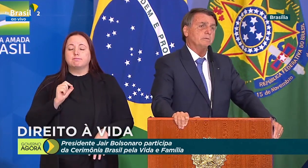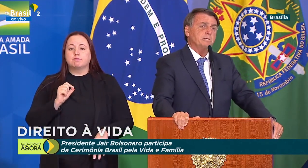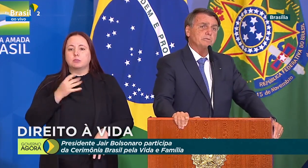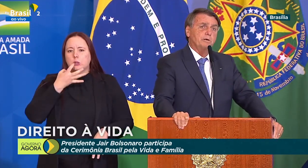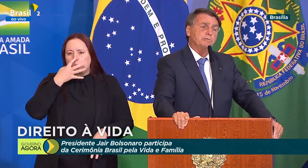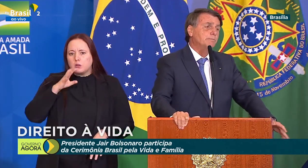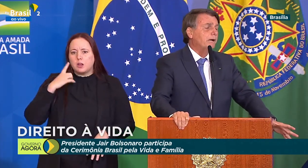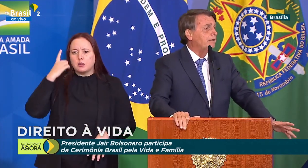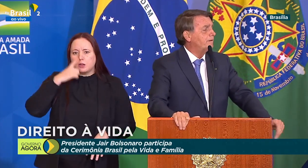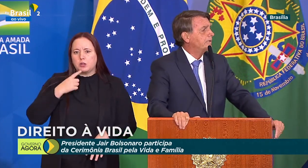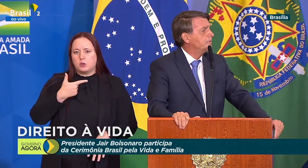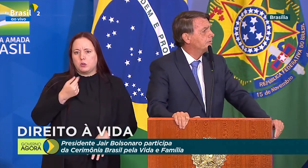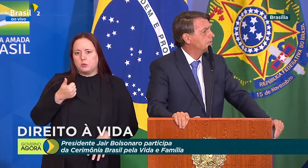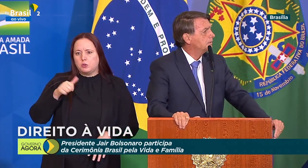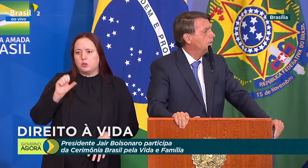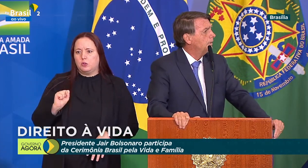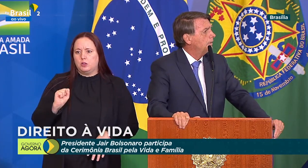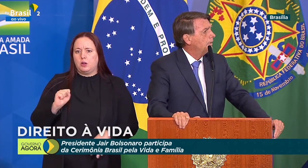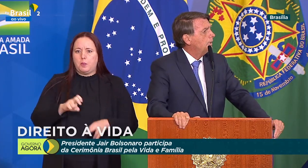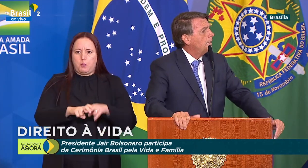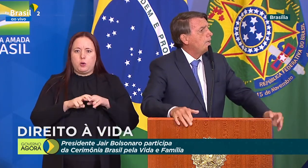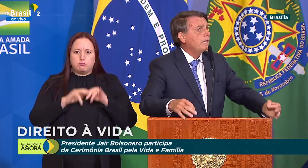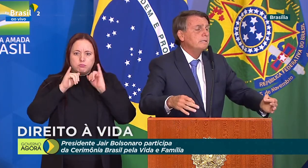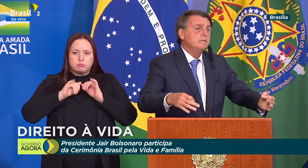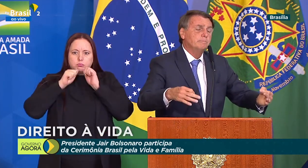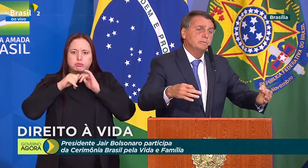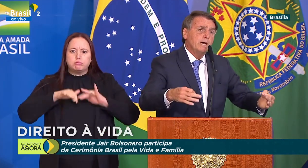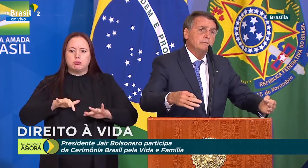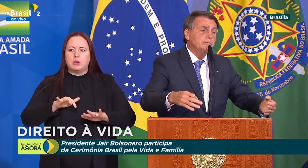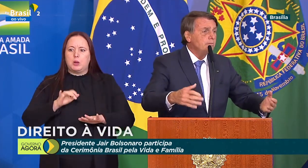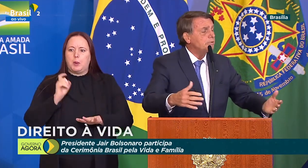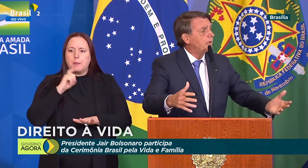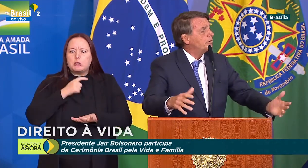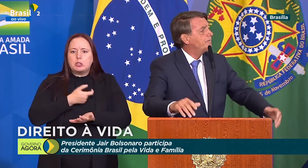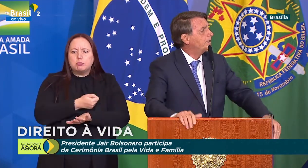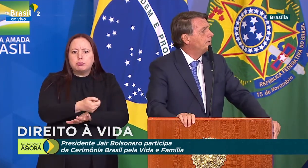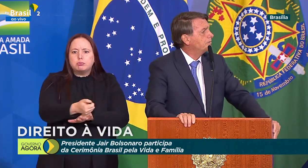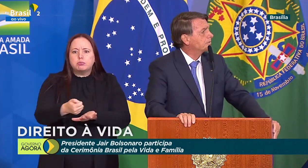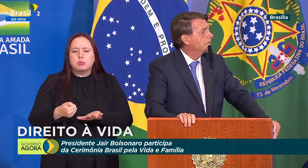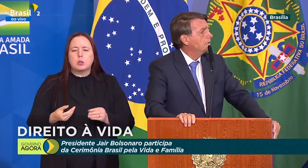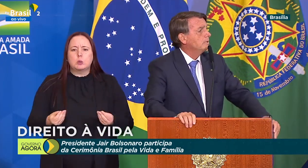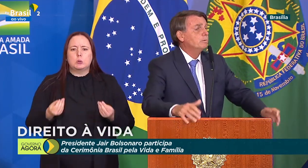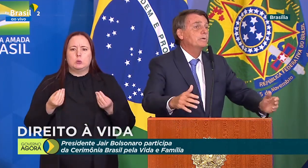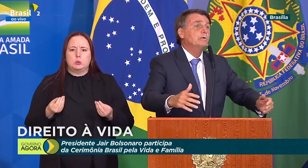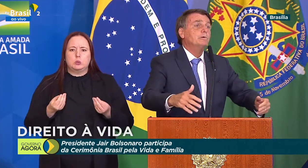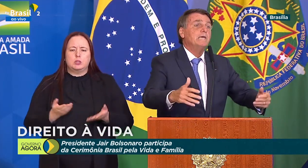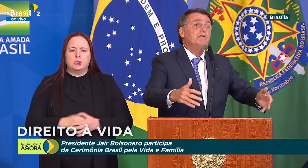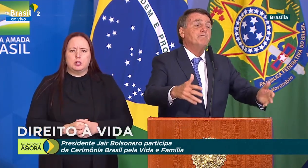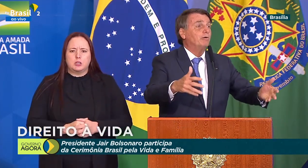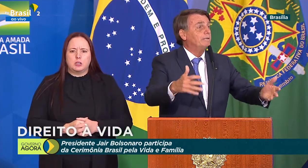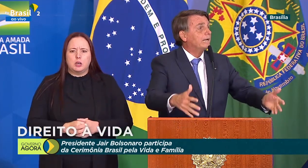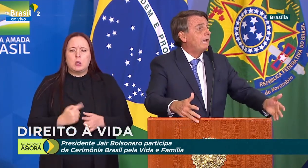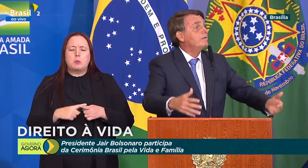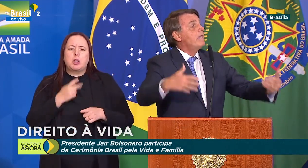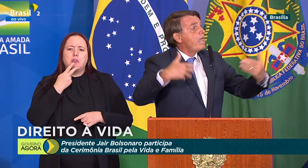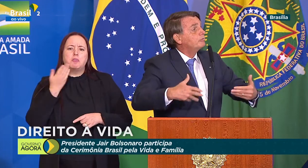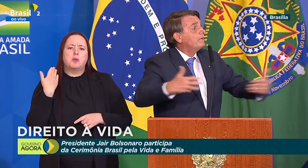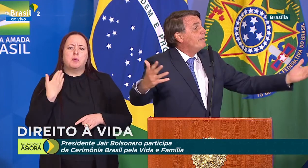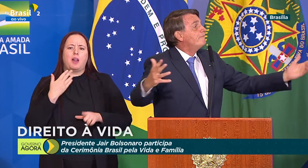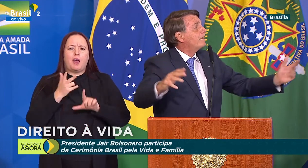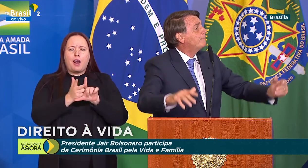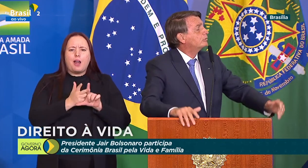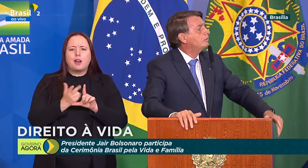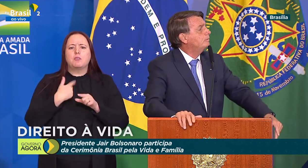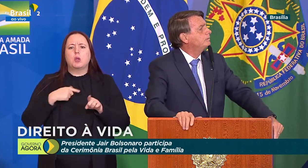acusado 2018 espalha fake News esse deputado Não espalha um fake News porque o que ele falou na